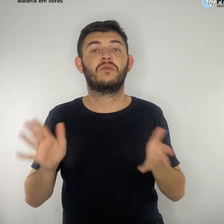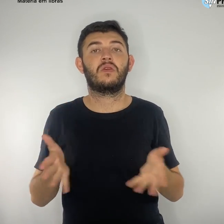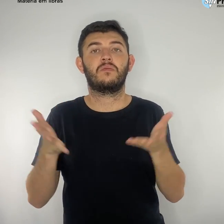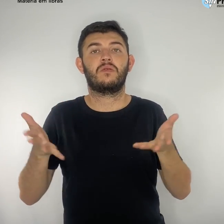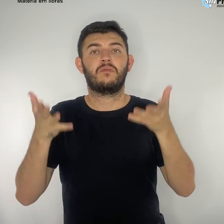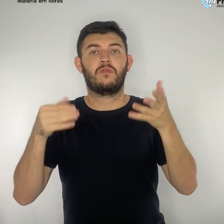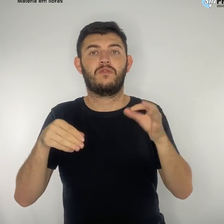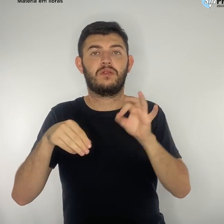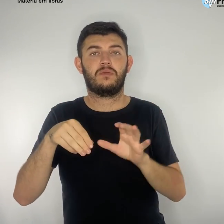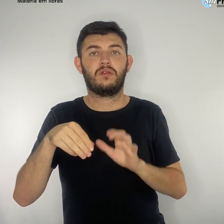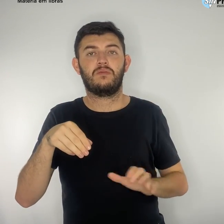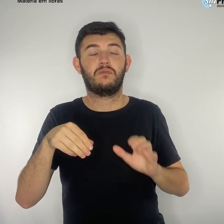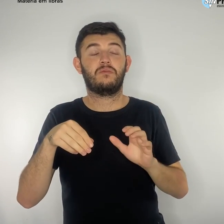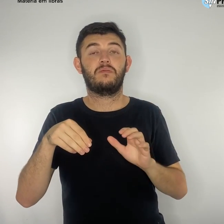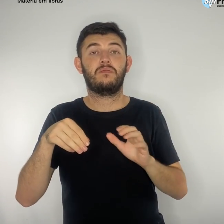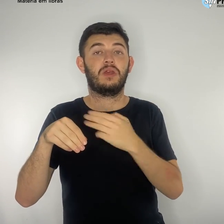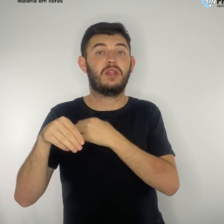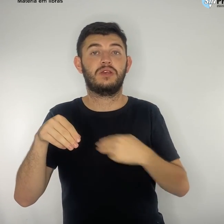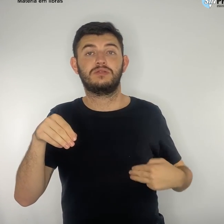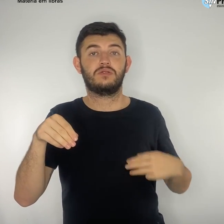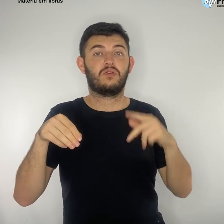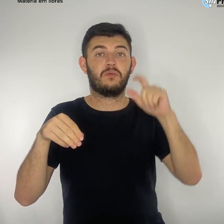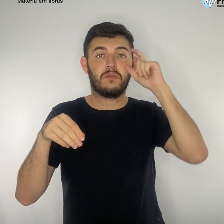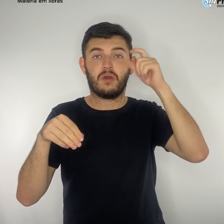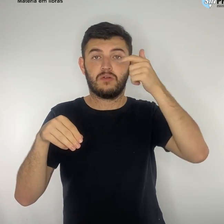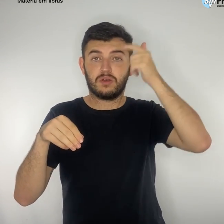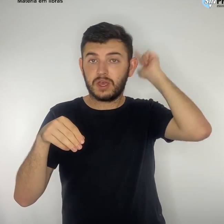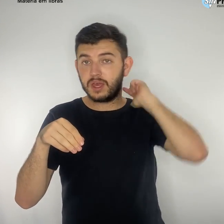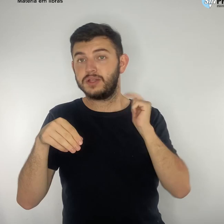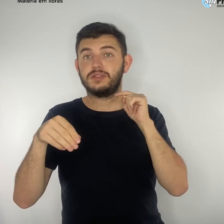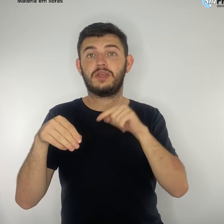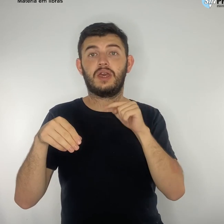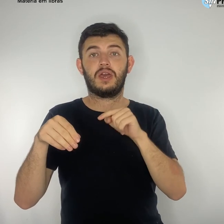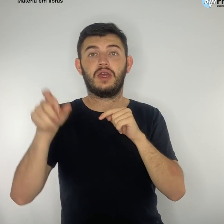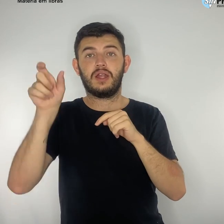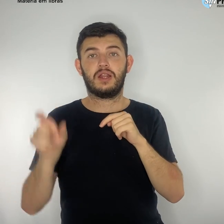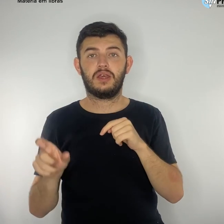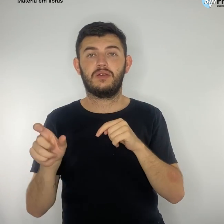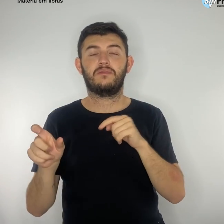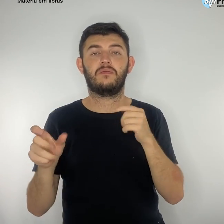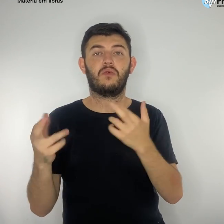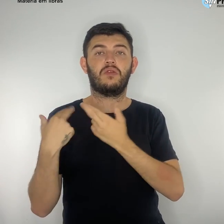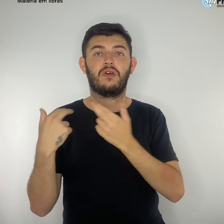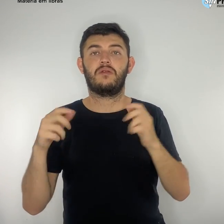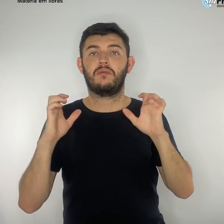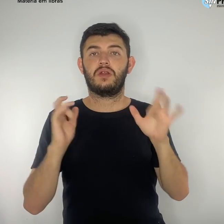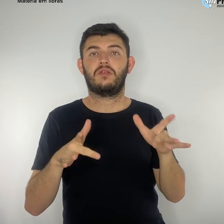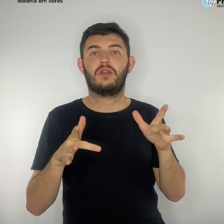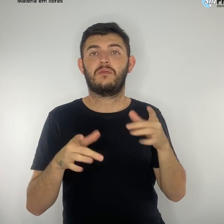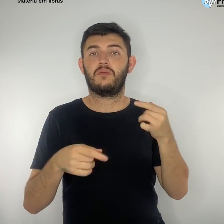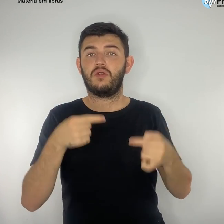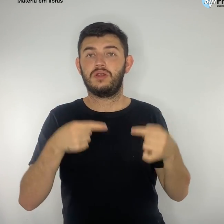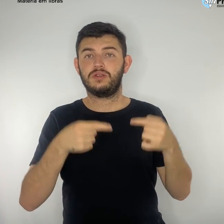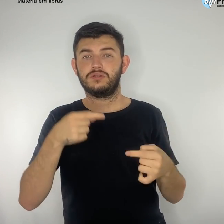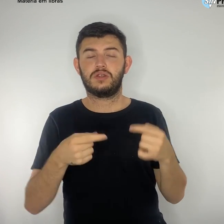Paulo Guedes, que abandonou a política de aumentos atrelados ao PIB que vigorou durante